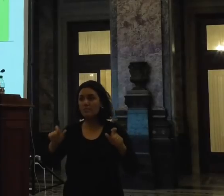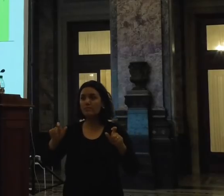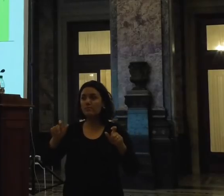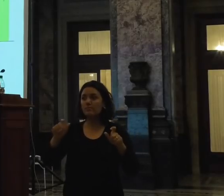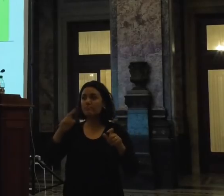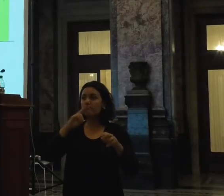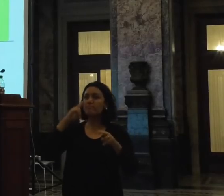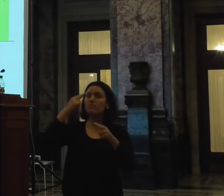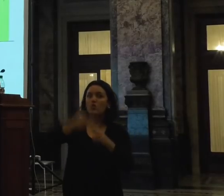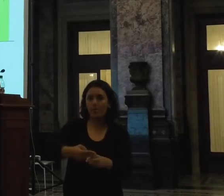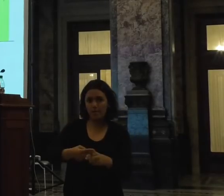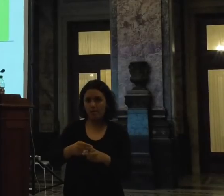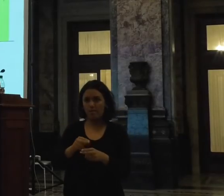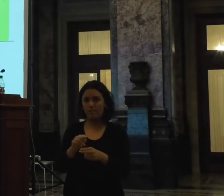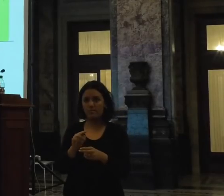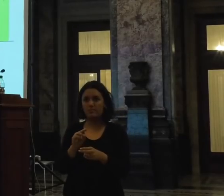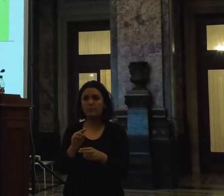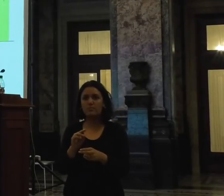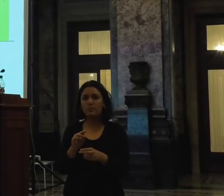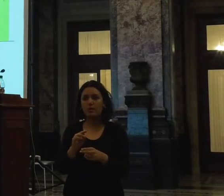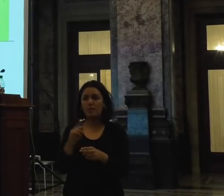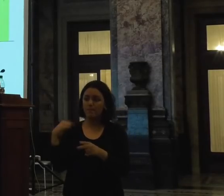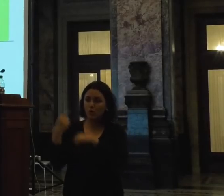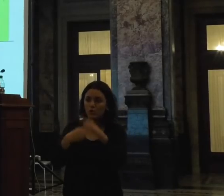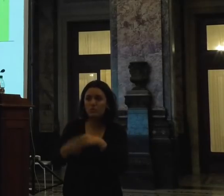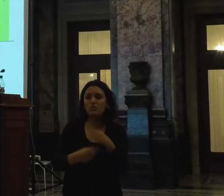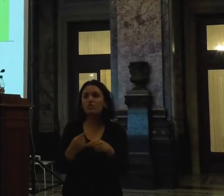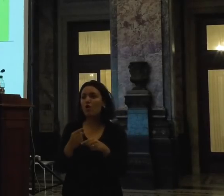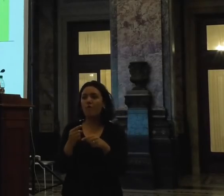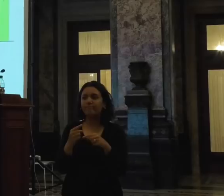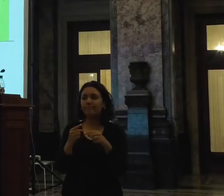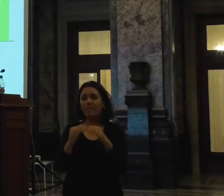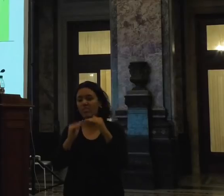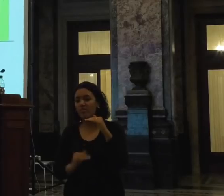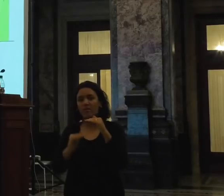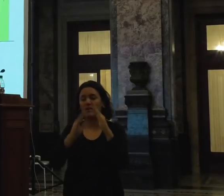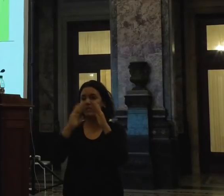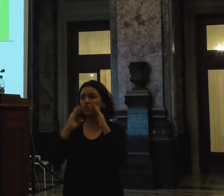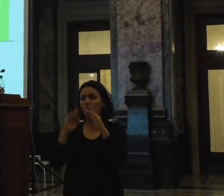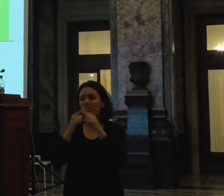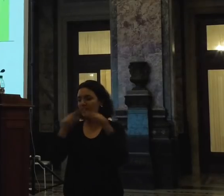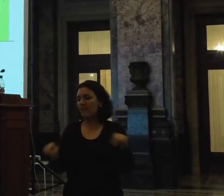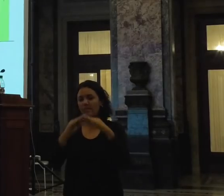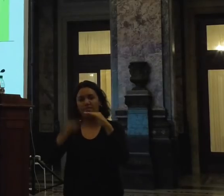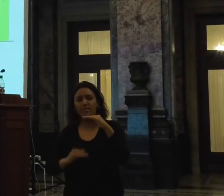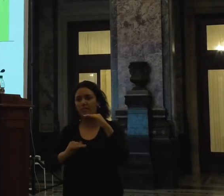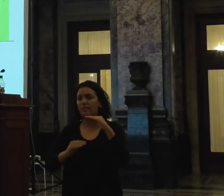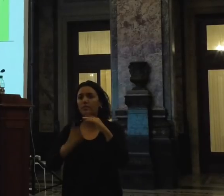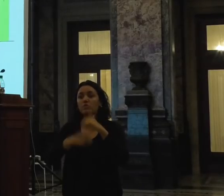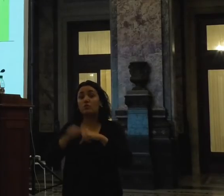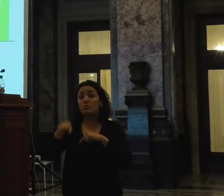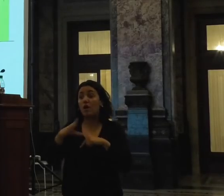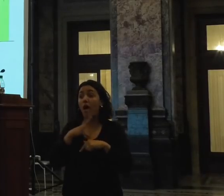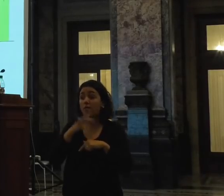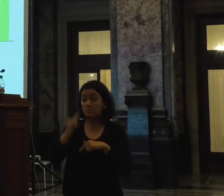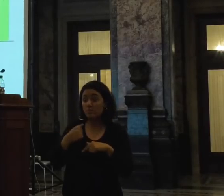catalogadas claramente con un proceso atencional, de déficit atencional. Entonces, no dudamos que tengan otras partes de